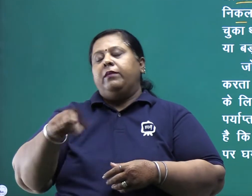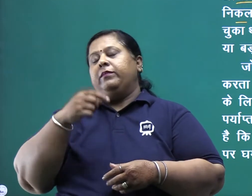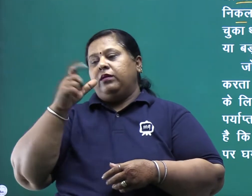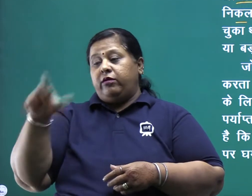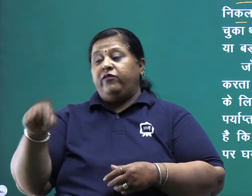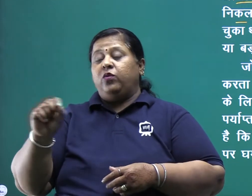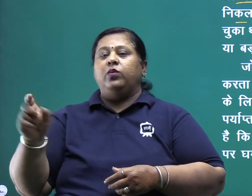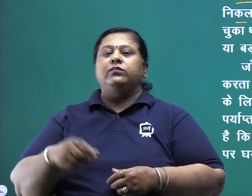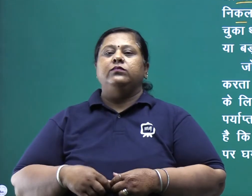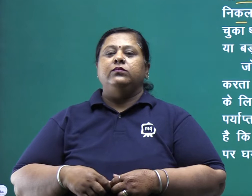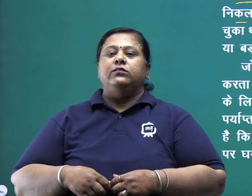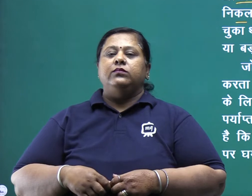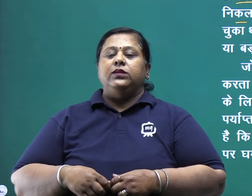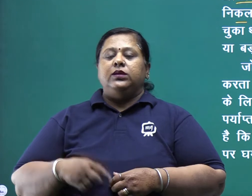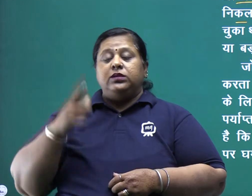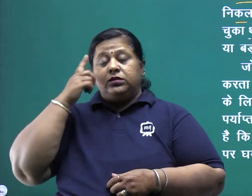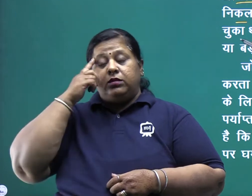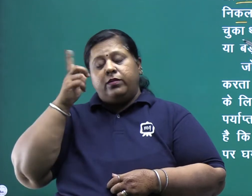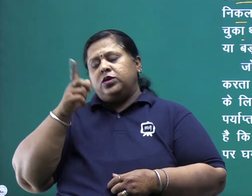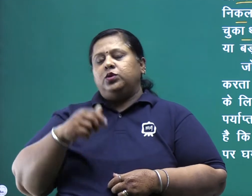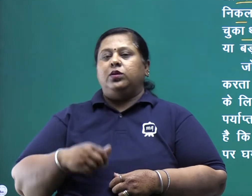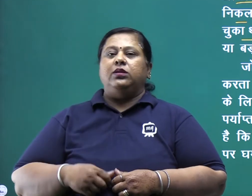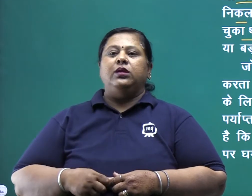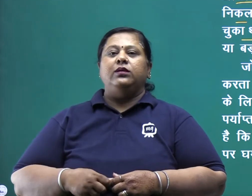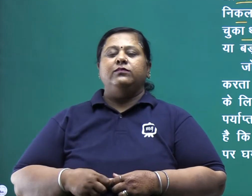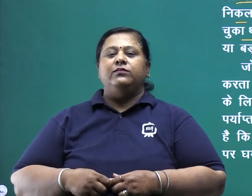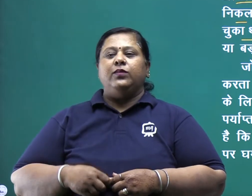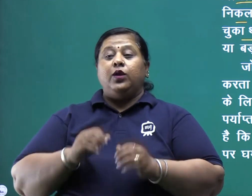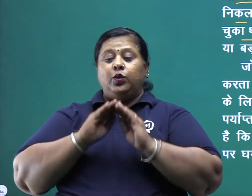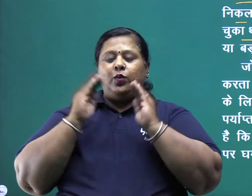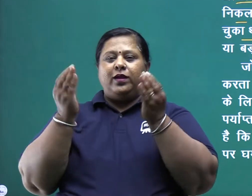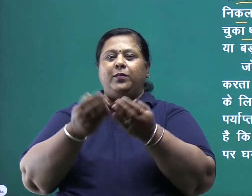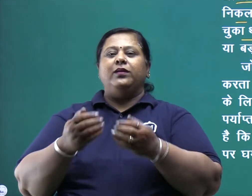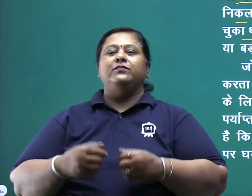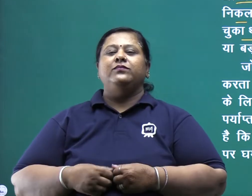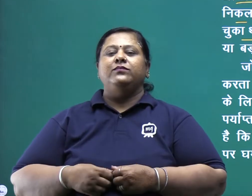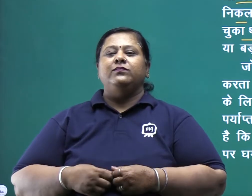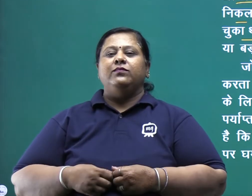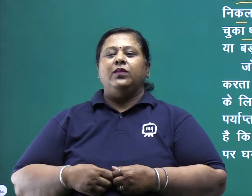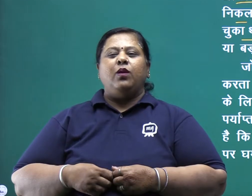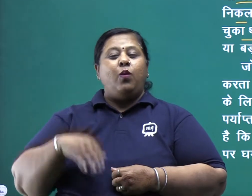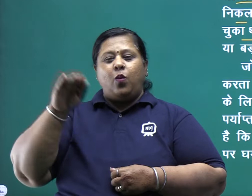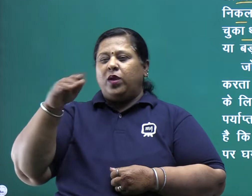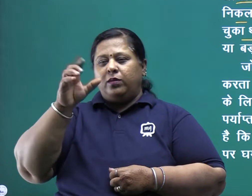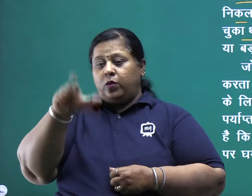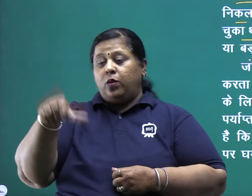को समझ आ चुका था कि दुनिया में कोई